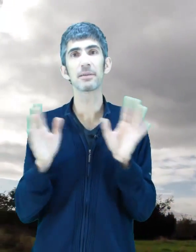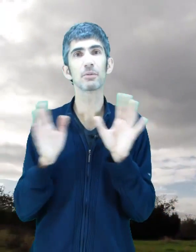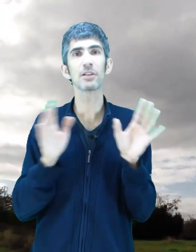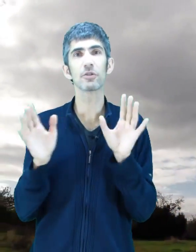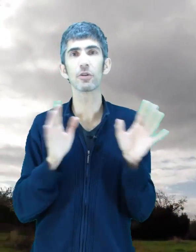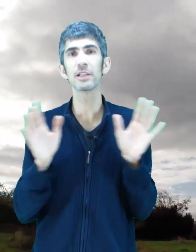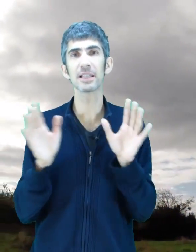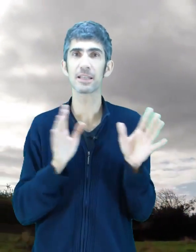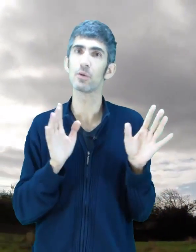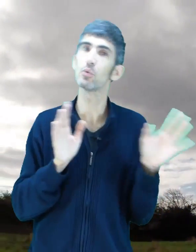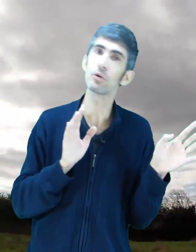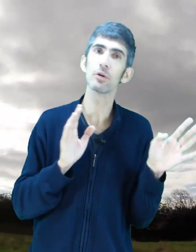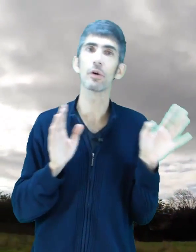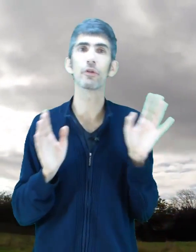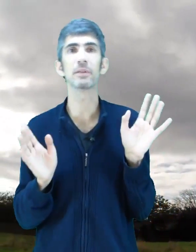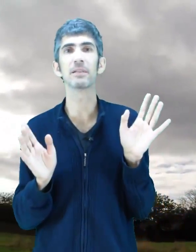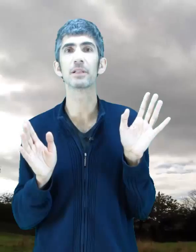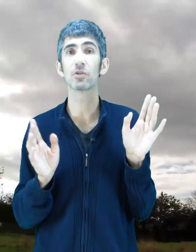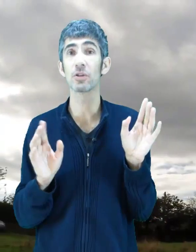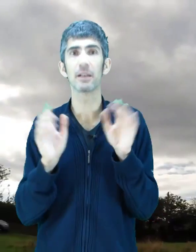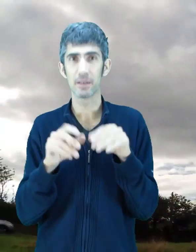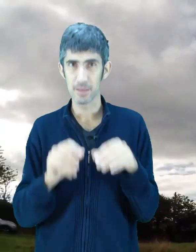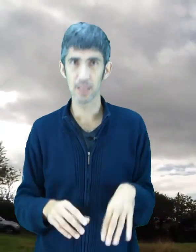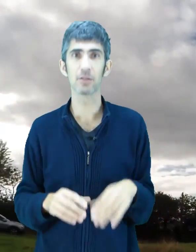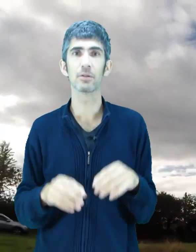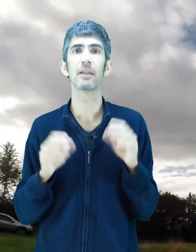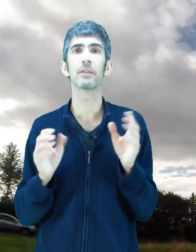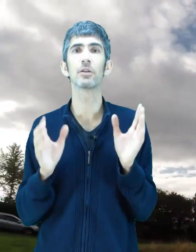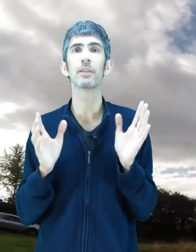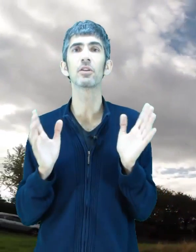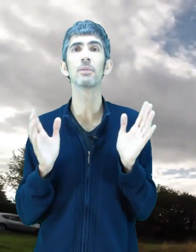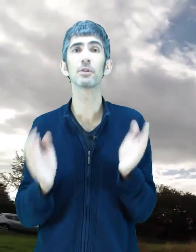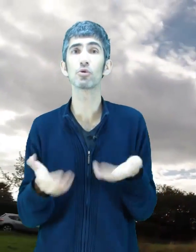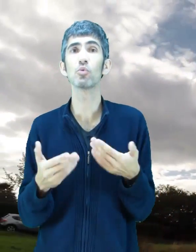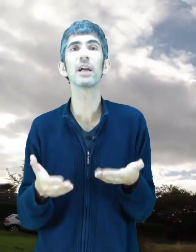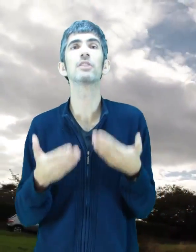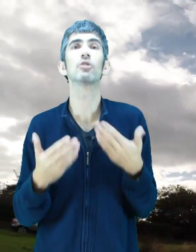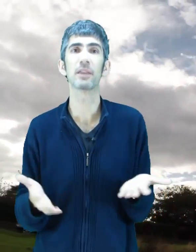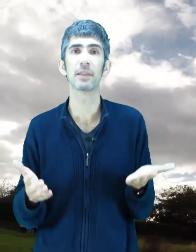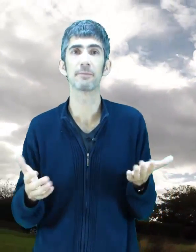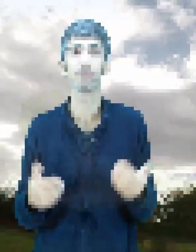habitual son gotitas de 1 o 2 milímetros, siendo la de 0,5 milímetros una llovizna.